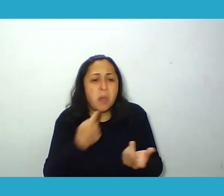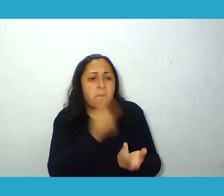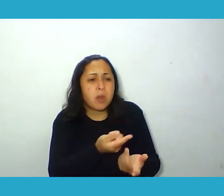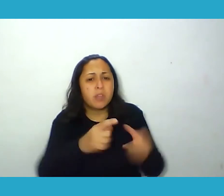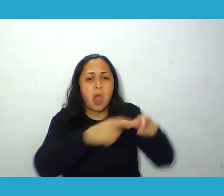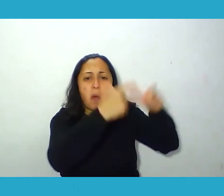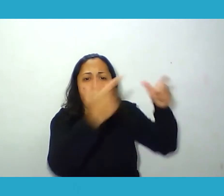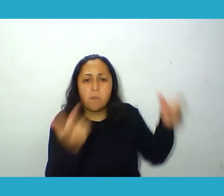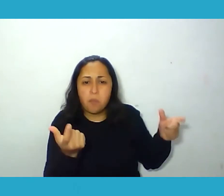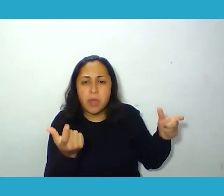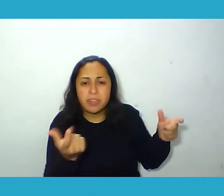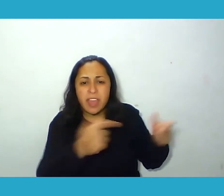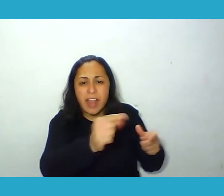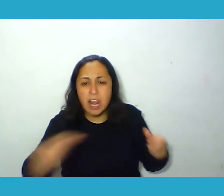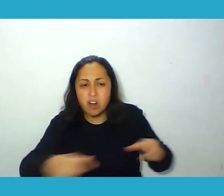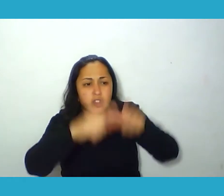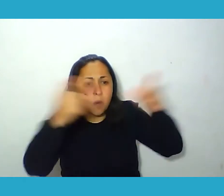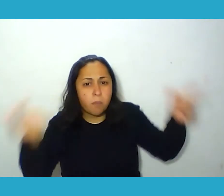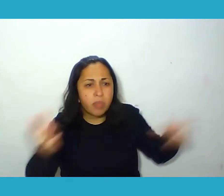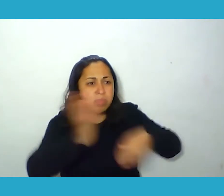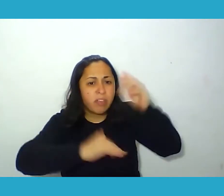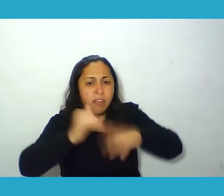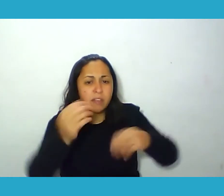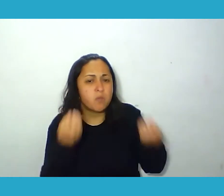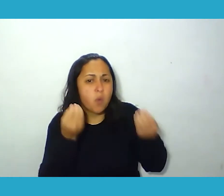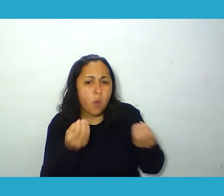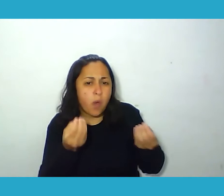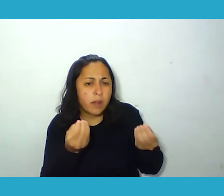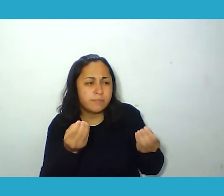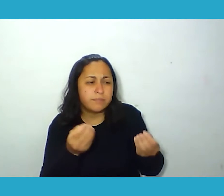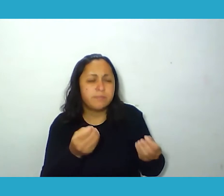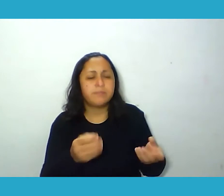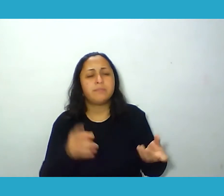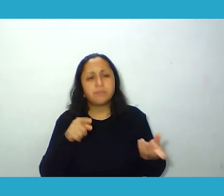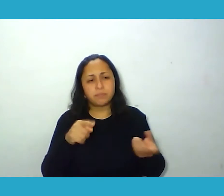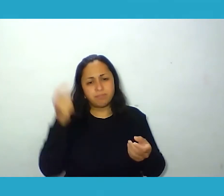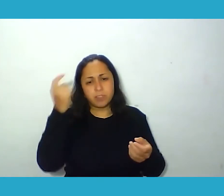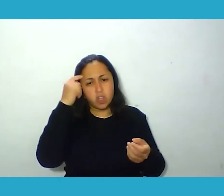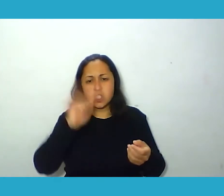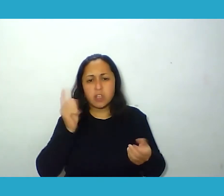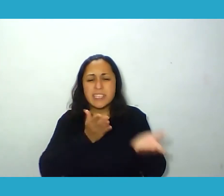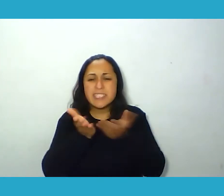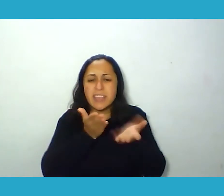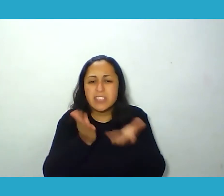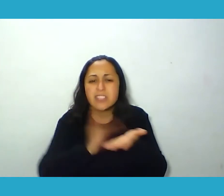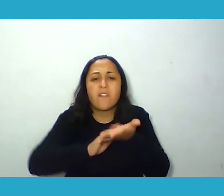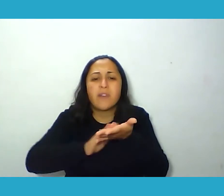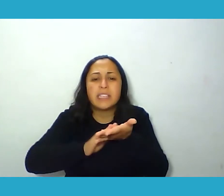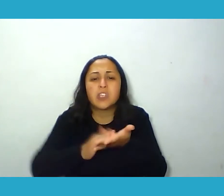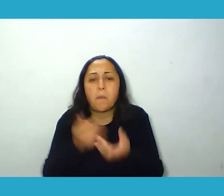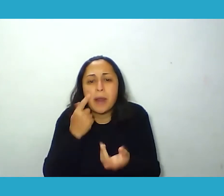es el puente que pasará por el arroyo, que explica el estudio de impacto ambiental. Explica que no se están considerando los servicios esenciales para